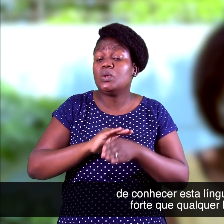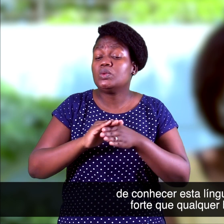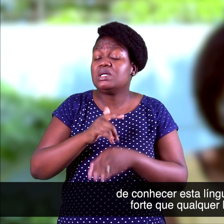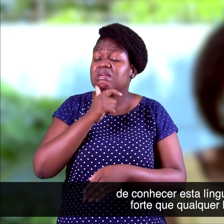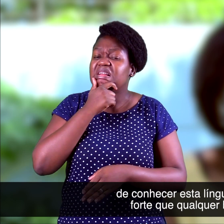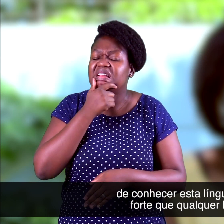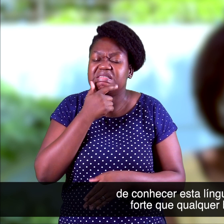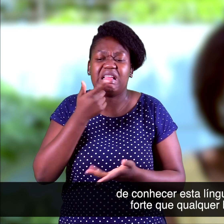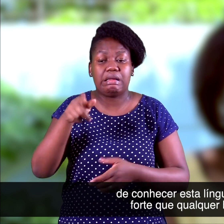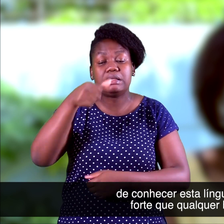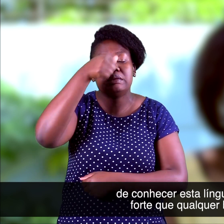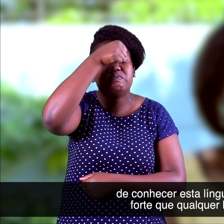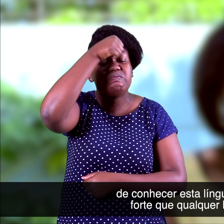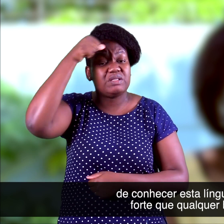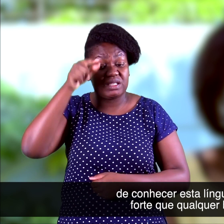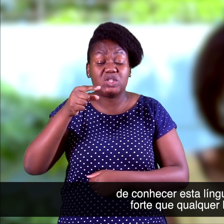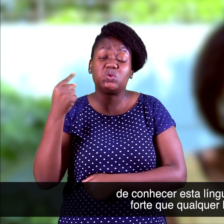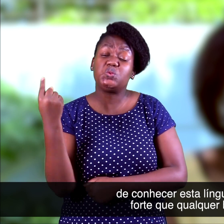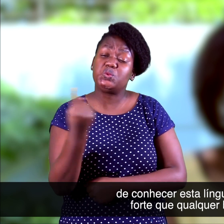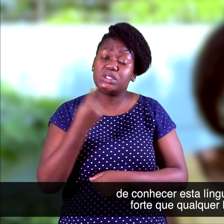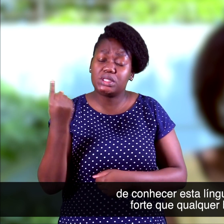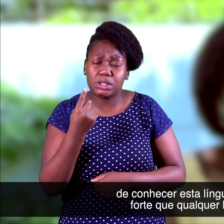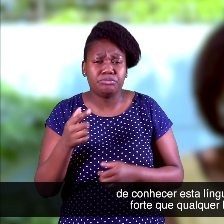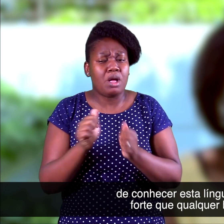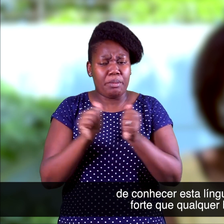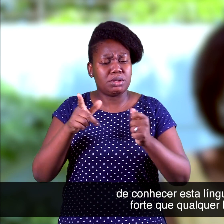de conhecer esta língua foi mais forte que qualquer barreira.